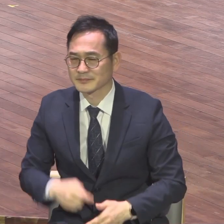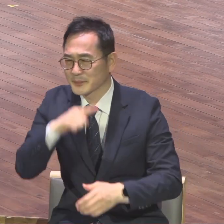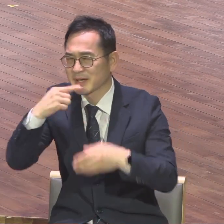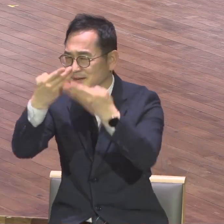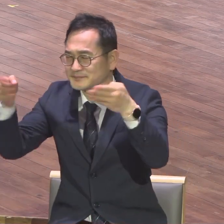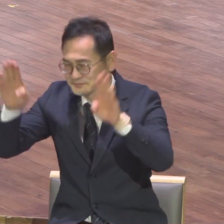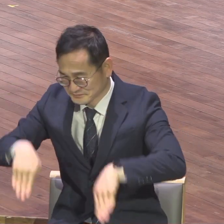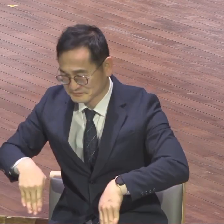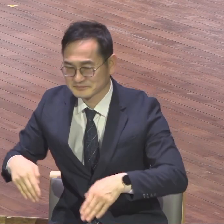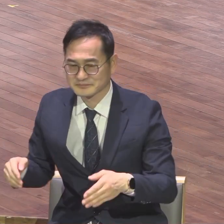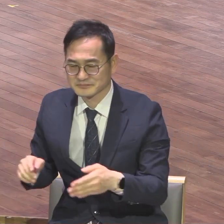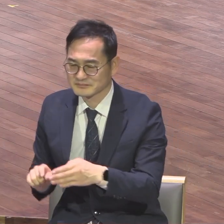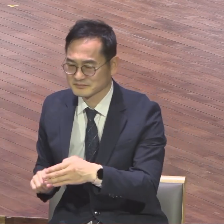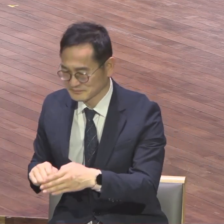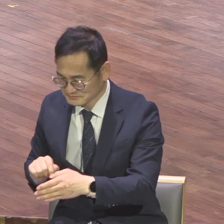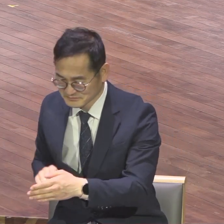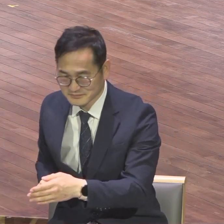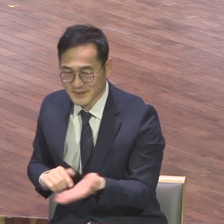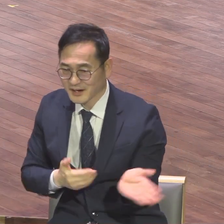여기서 넘어간다.